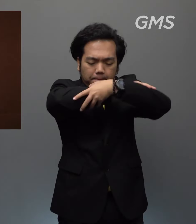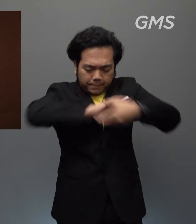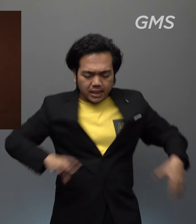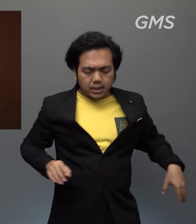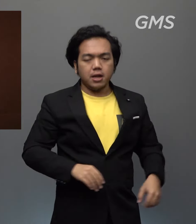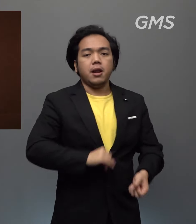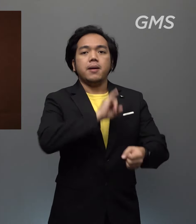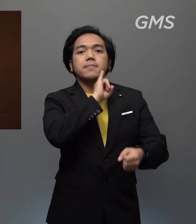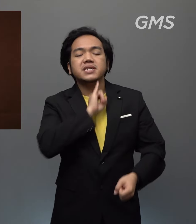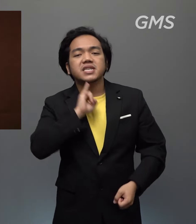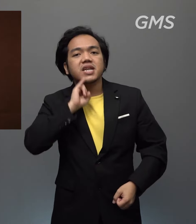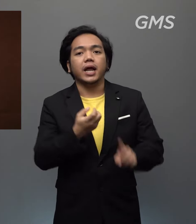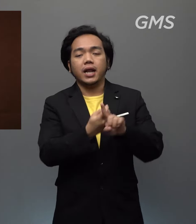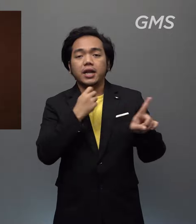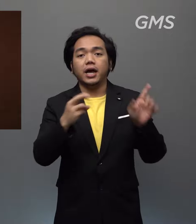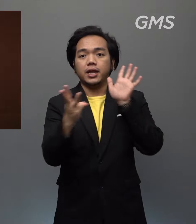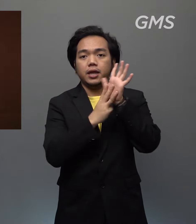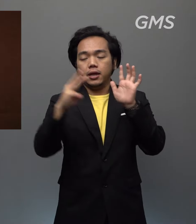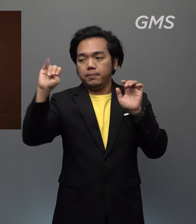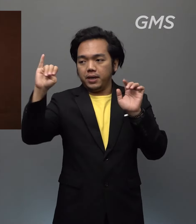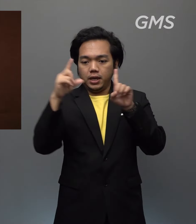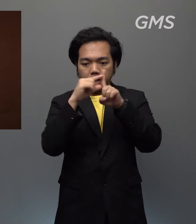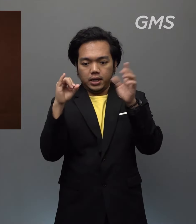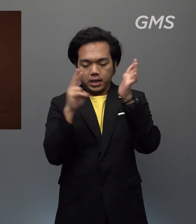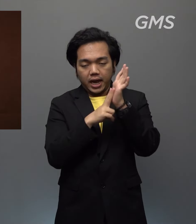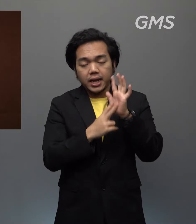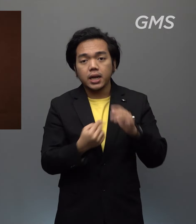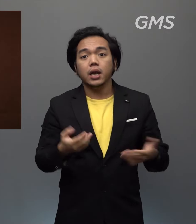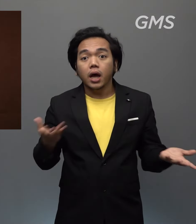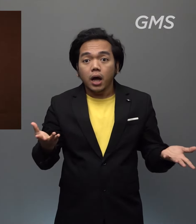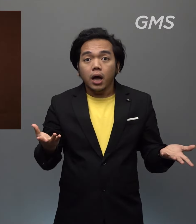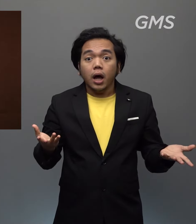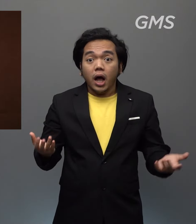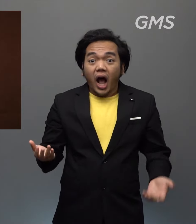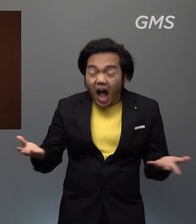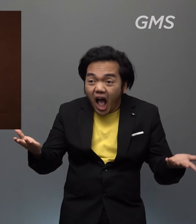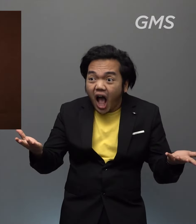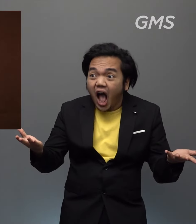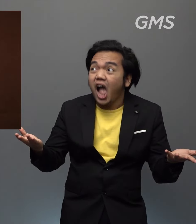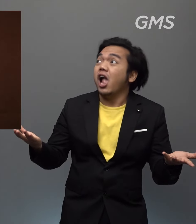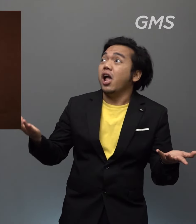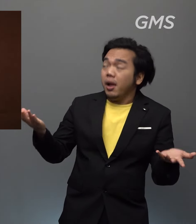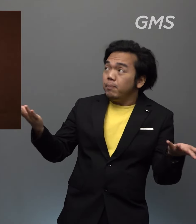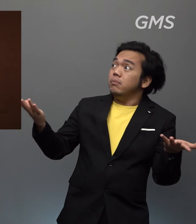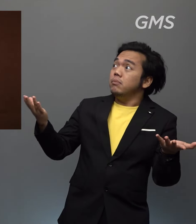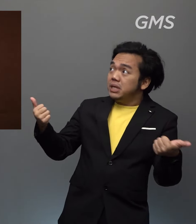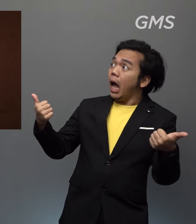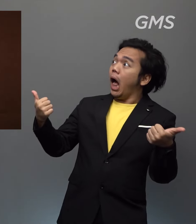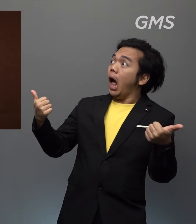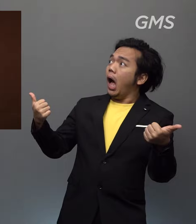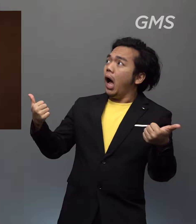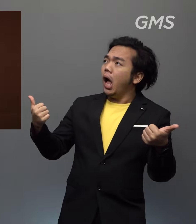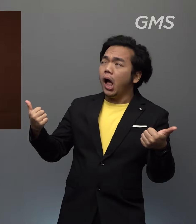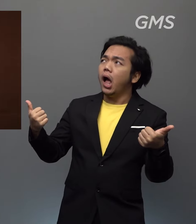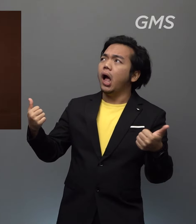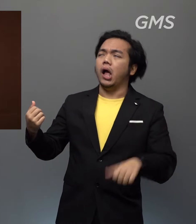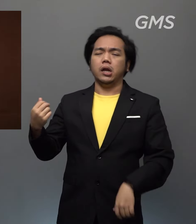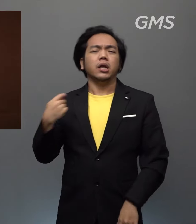aku pakai untuk menghabisi dan mengusir orang-orang Midian. Oh come on, waktu kita renungkan ini kayaknya kita